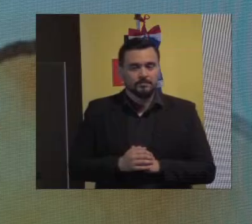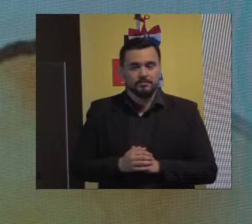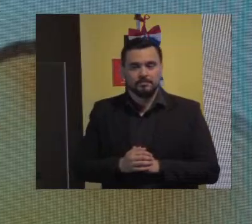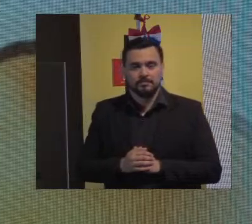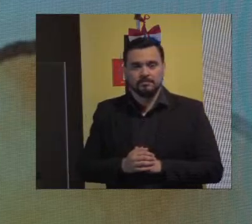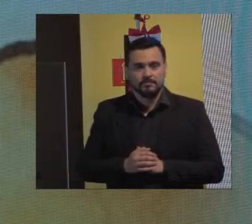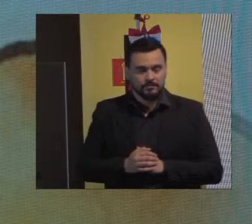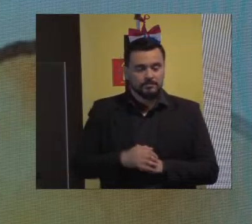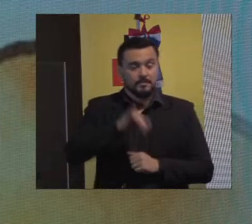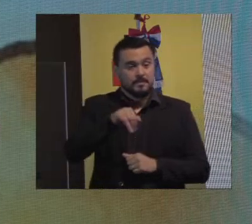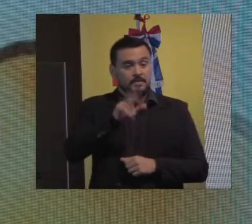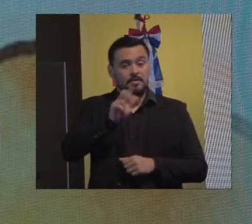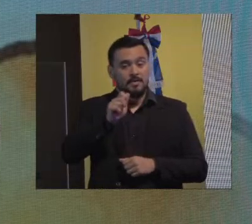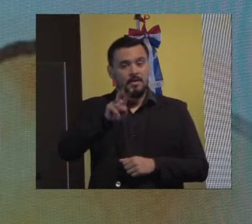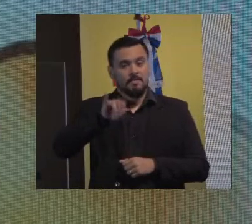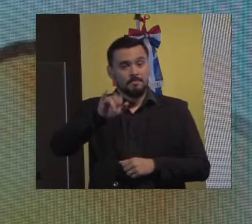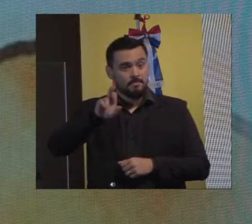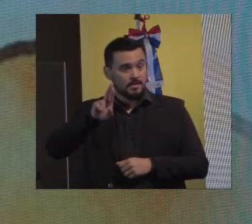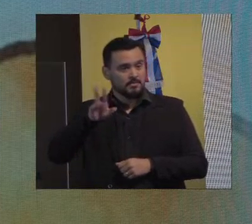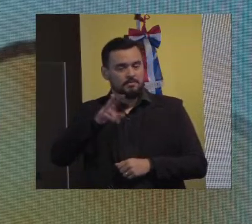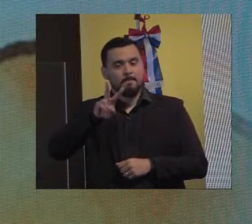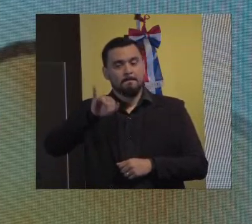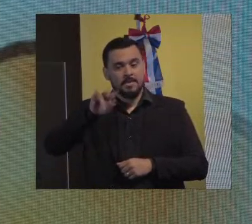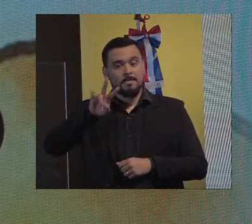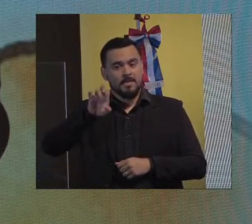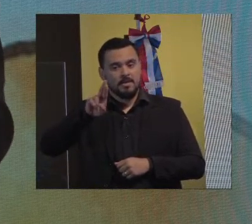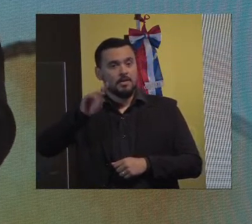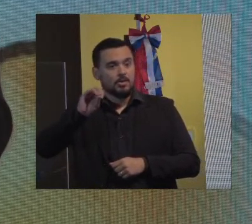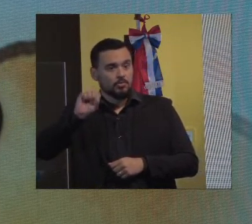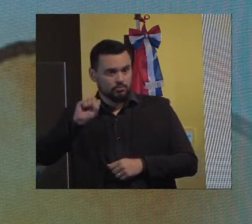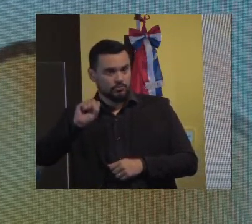Políticas Lingüísticas, don Javier Viveros.